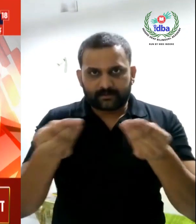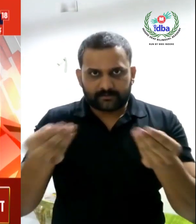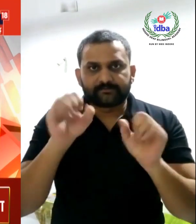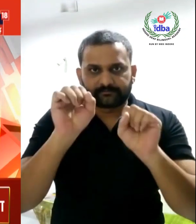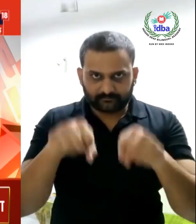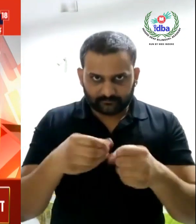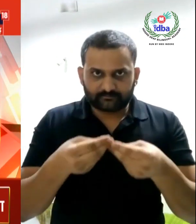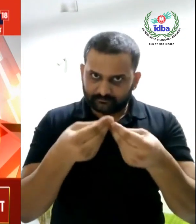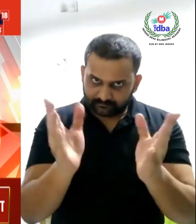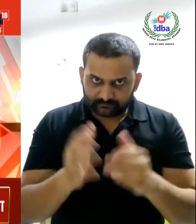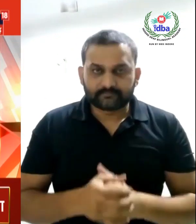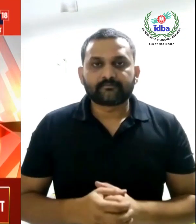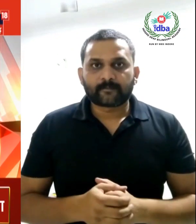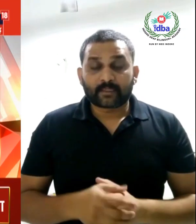गई है,